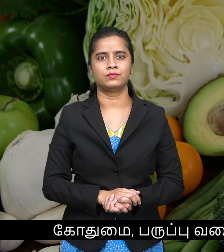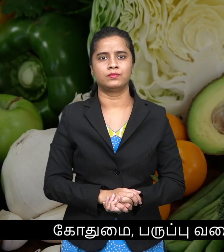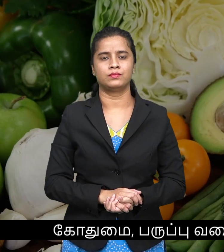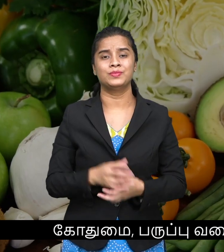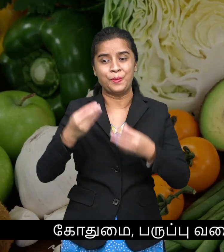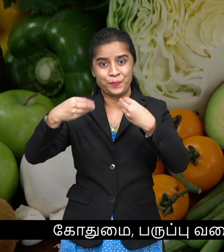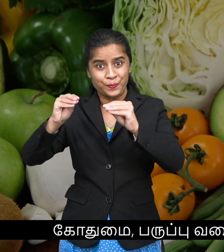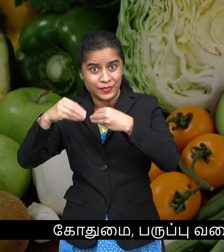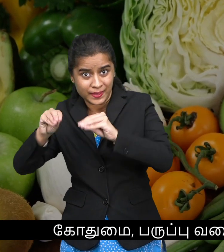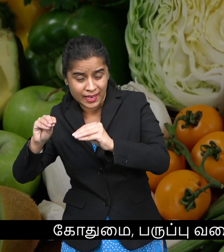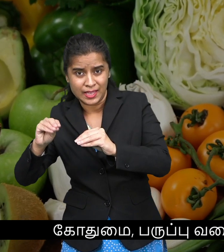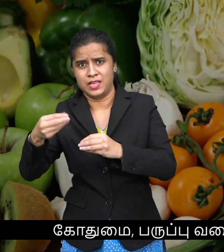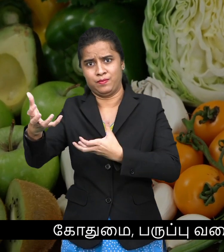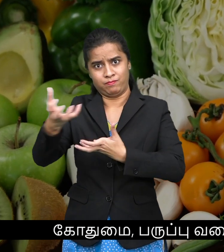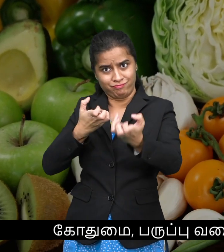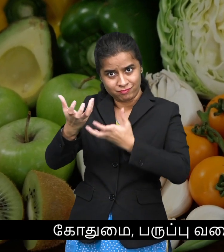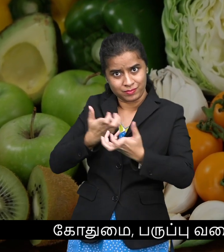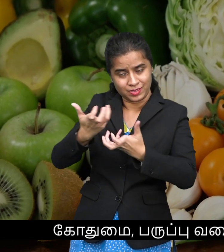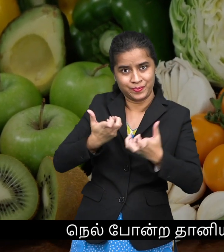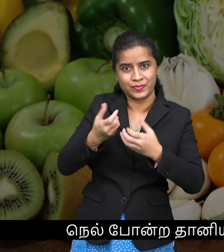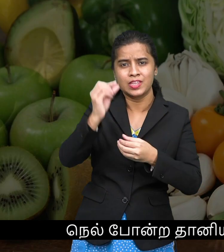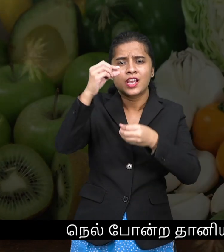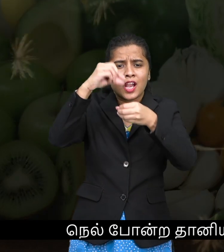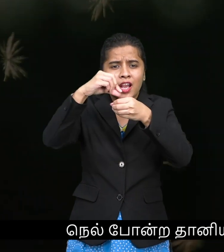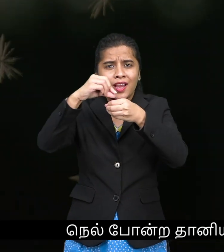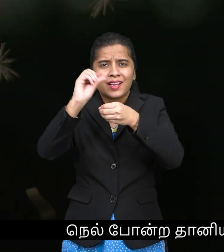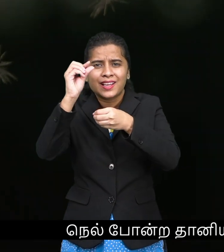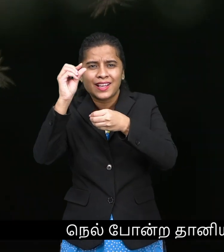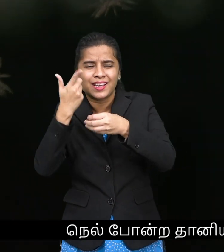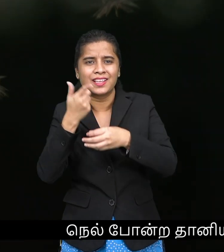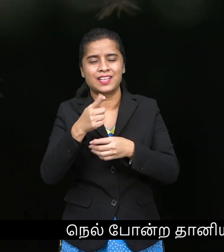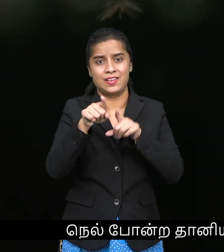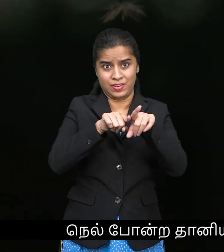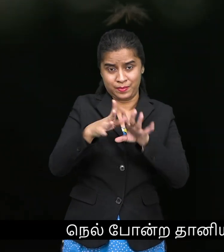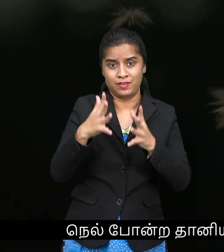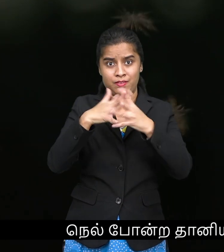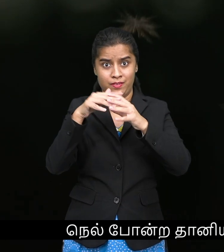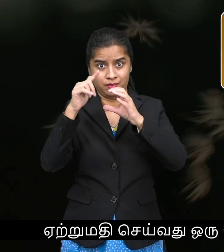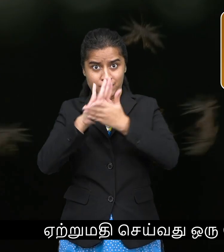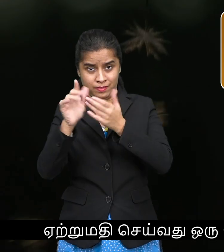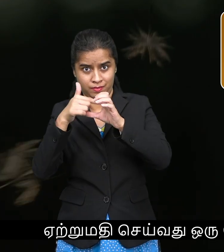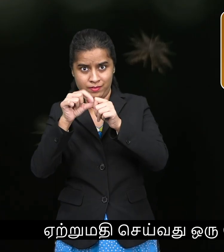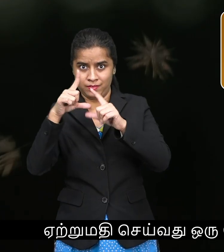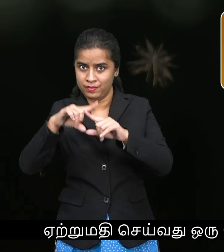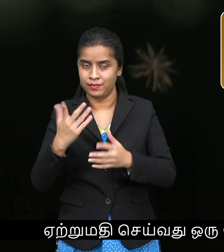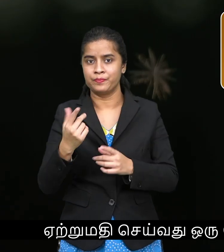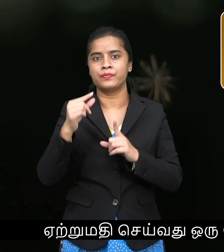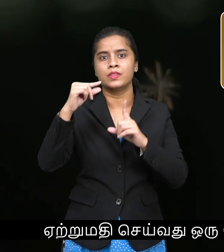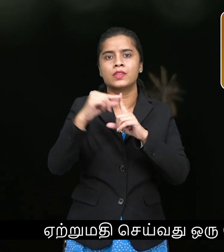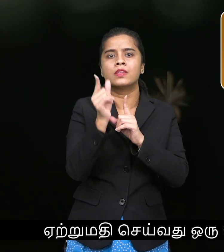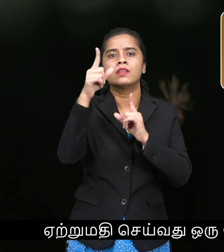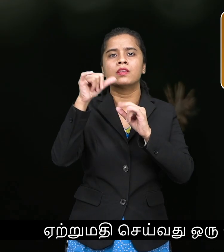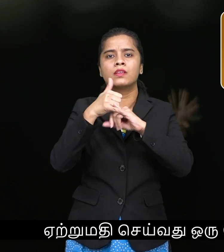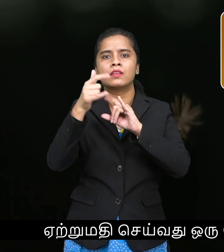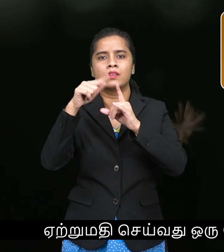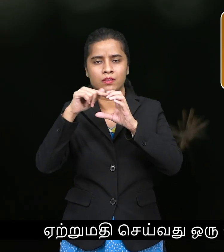கோதுமை, பருப்பு வகைகள், மக்காச்சோளம் மற்றும் நெல் போன்ற தானியங்களை இறக்குமதி செய்து ஏற்றுமதி செய்வது ஒரு